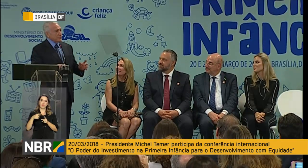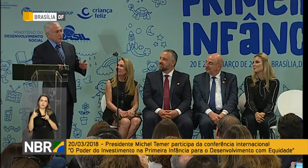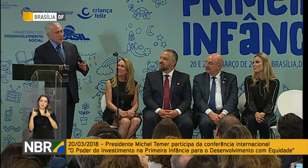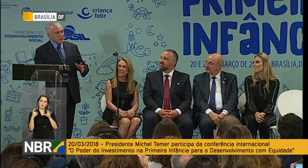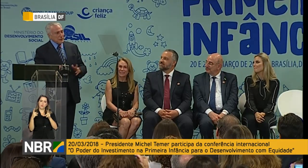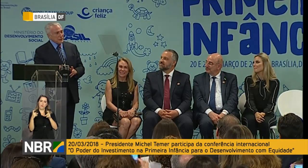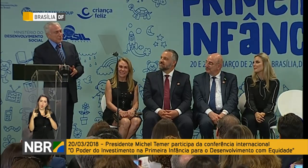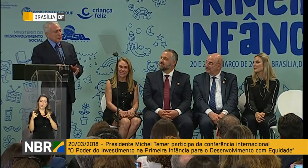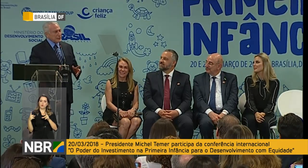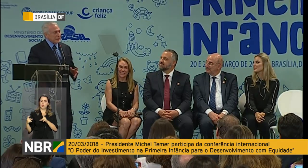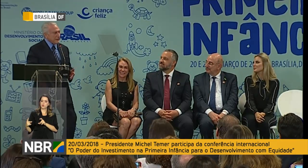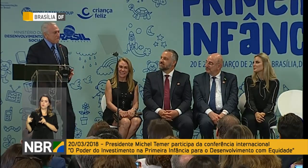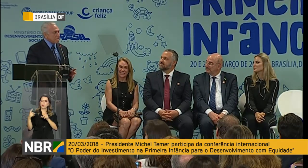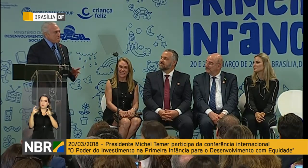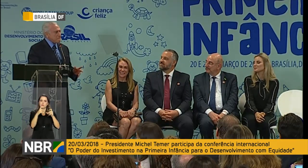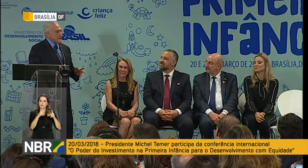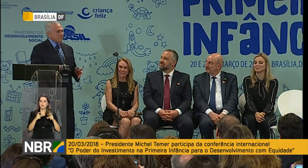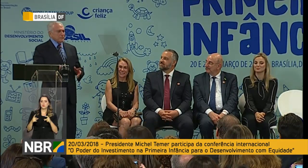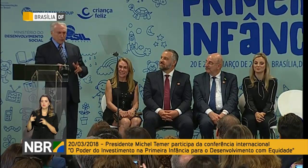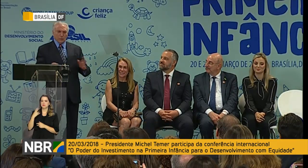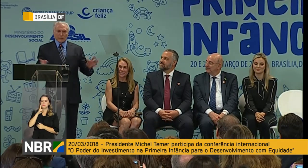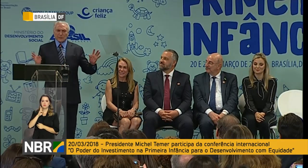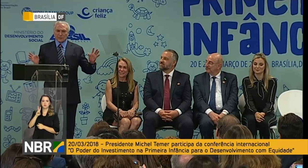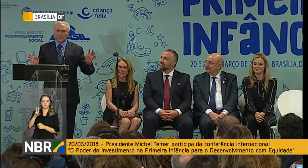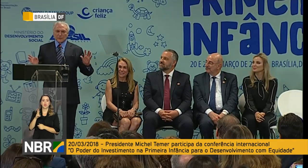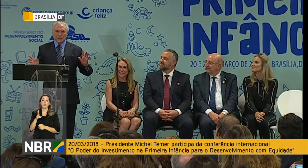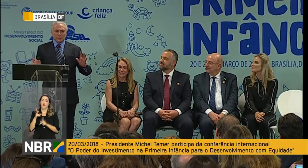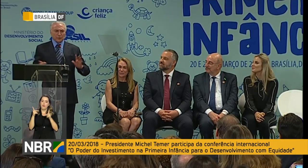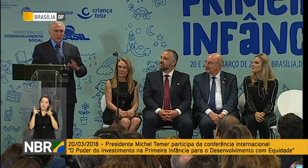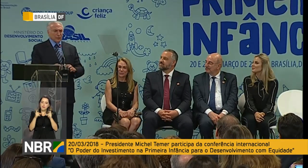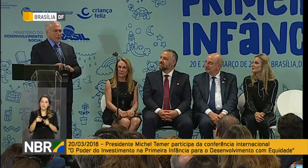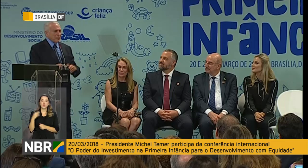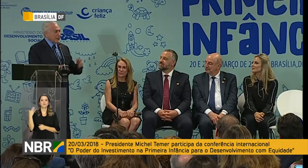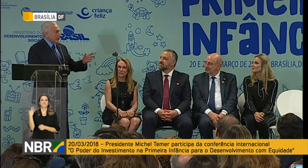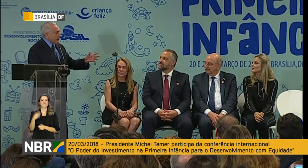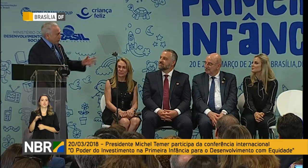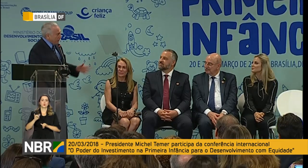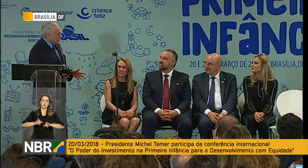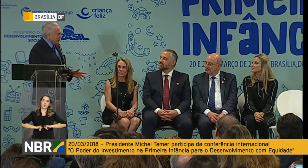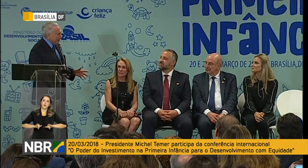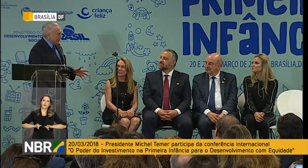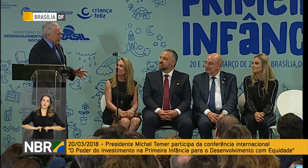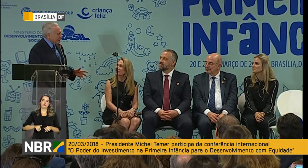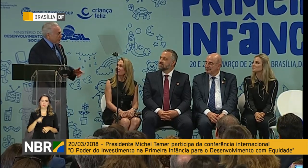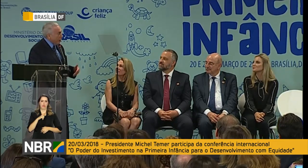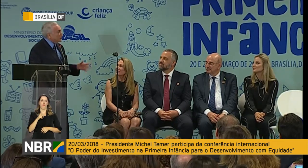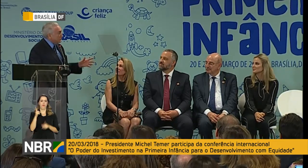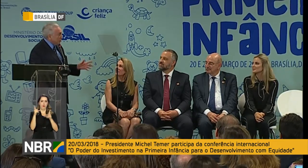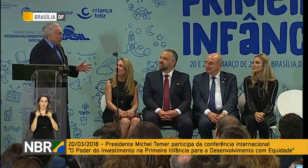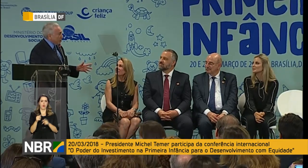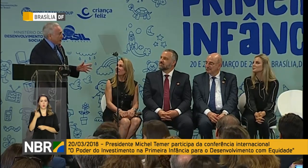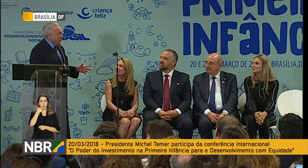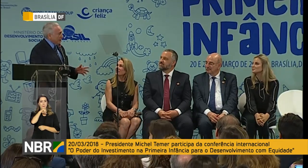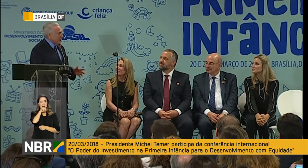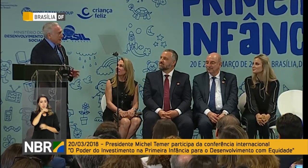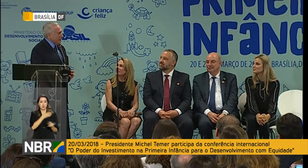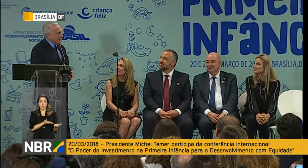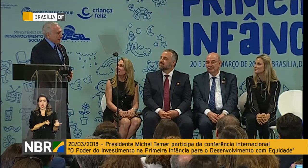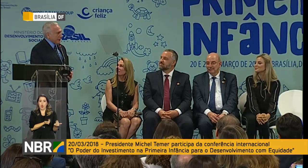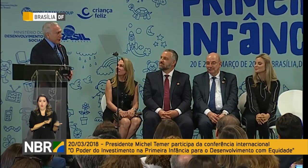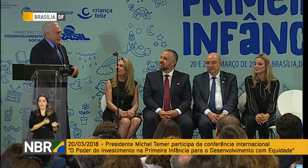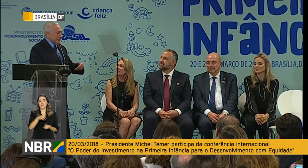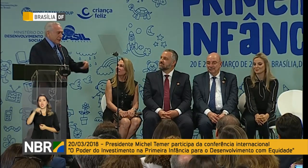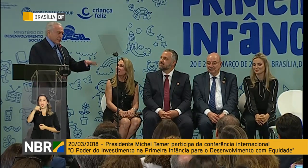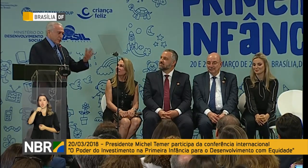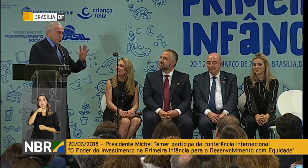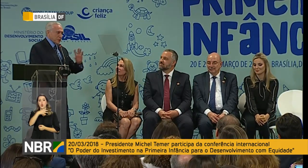e são fotografias, digamos assim, dolorosas. Acompanhamos uma mãe ainda jovem, né, Marcela? 9 filhos, não é?